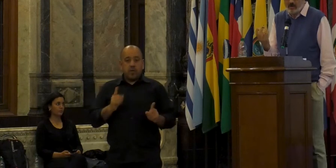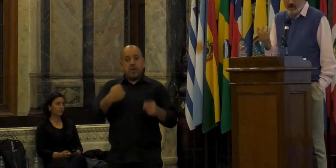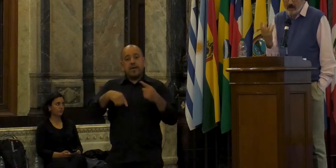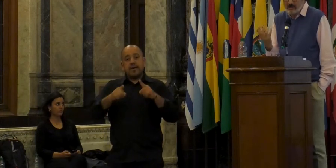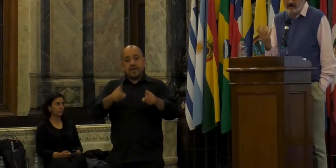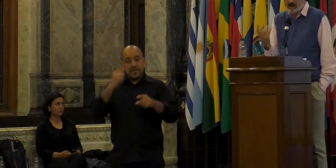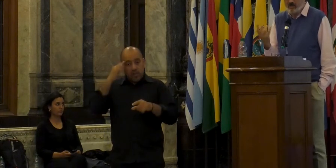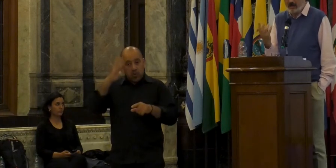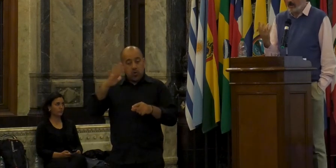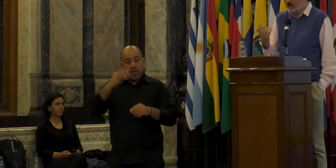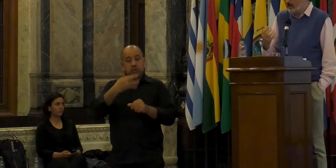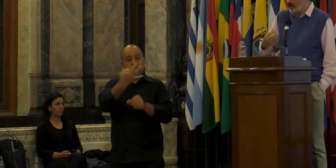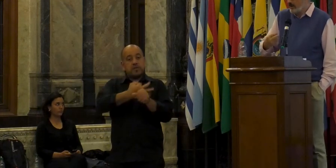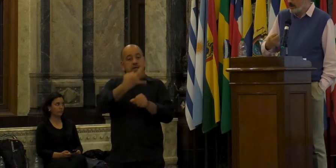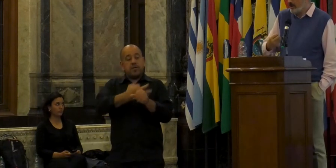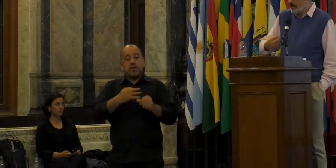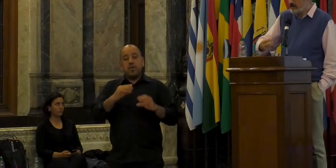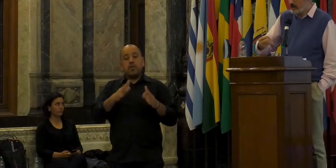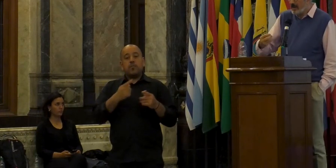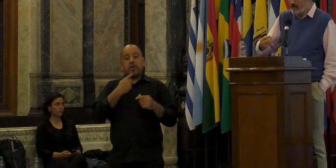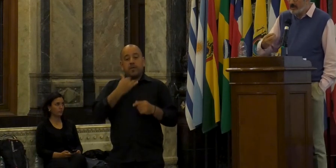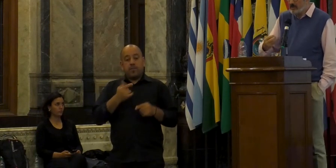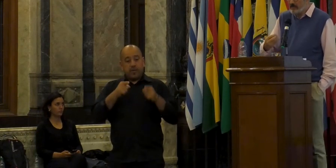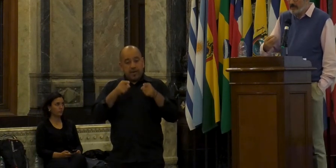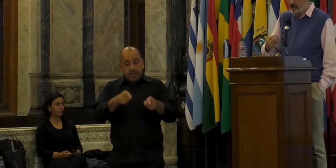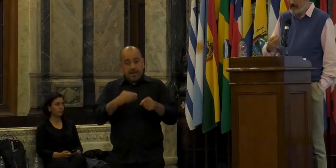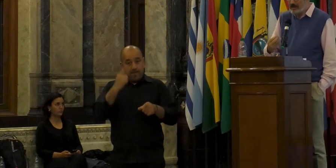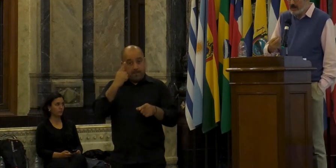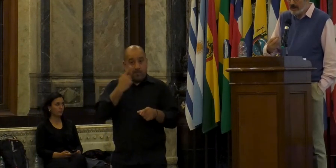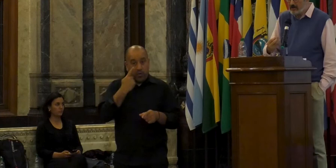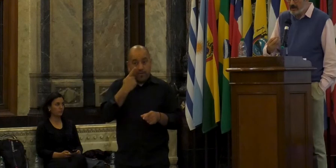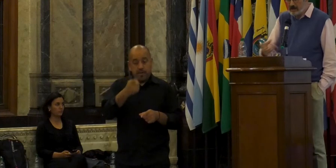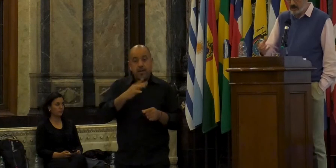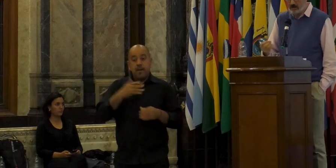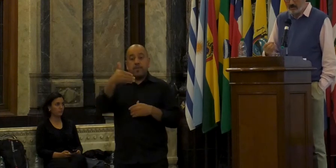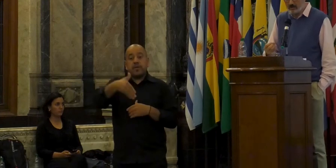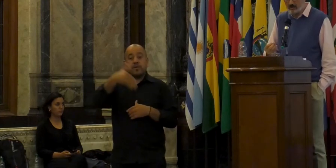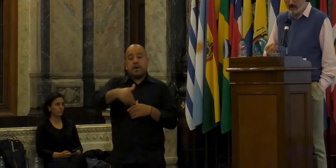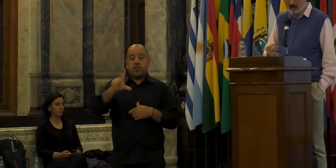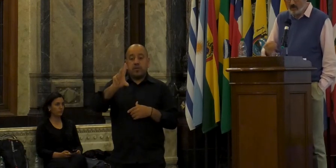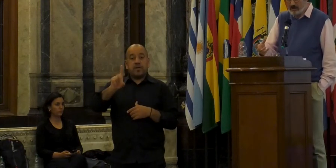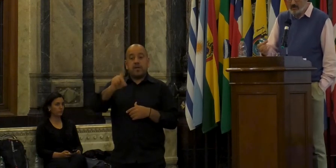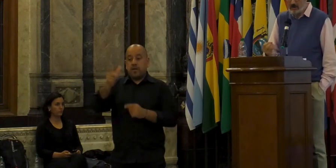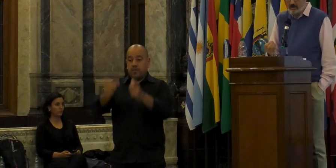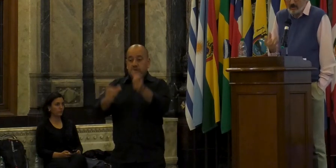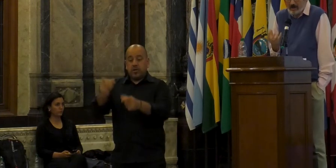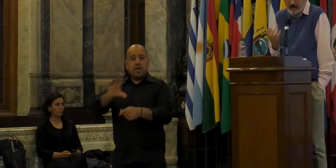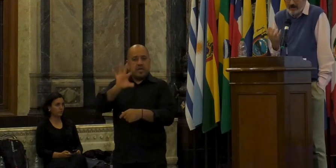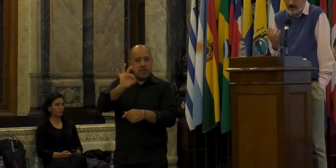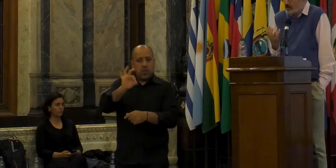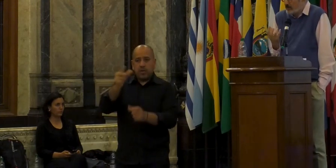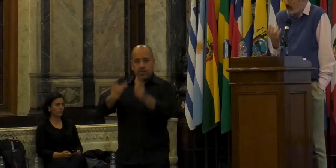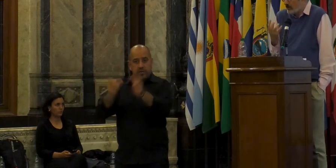cierta psicología nos ha enseñado mal cuando dice, no, en este experimento participaron 30 sujetos. 50 sujetos, dice,